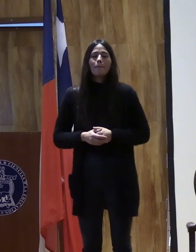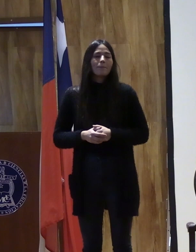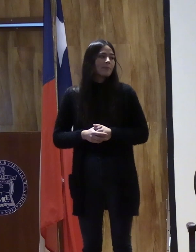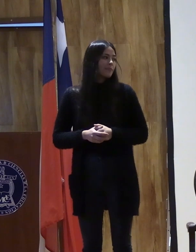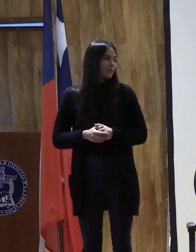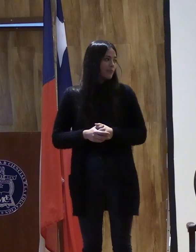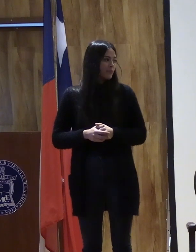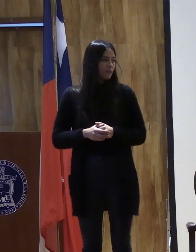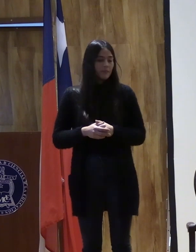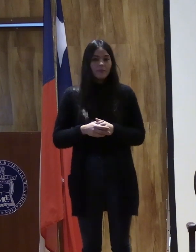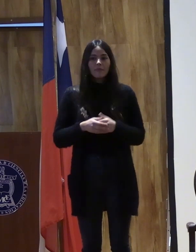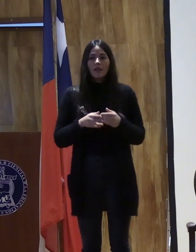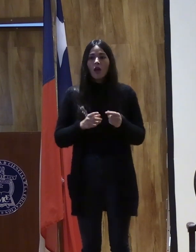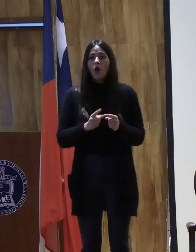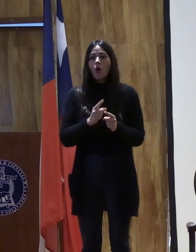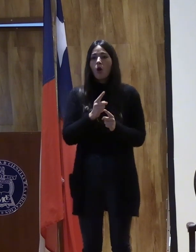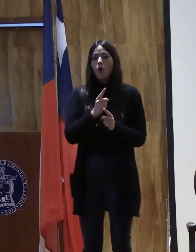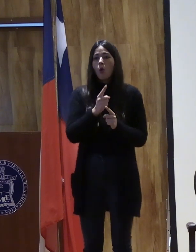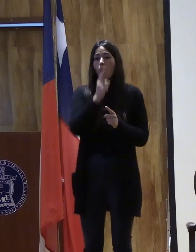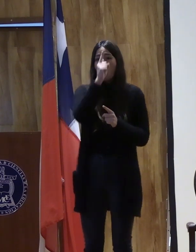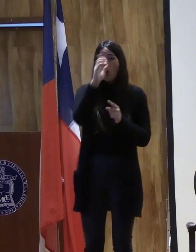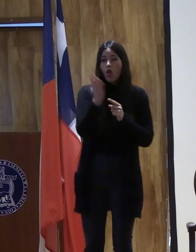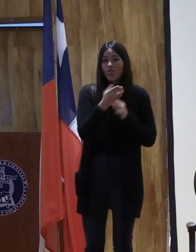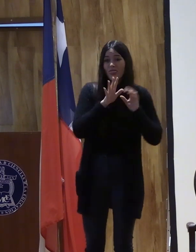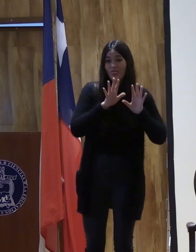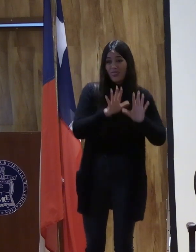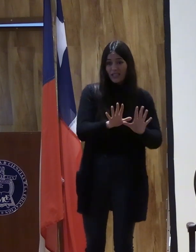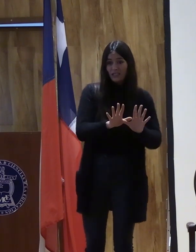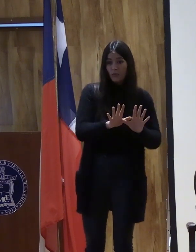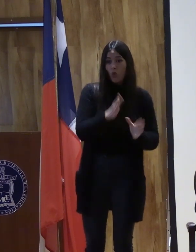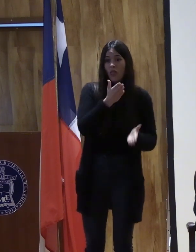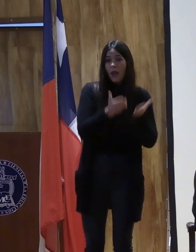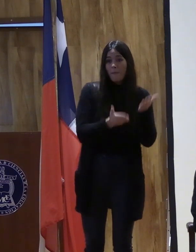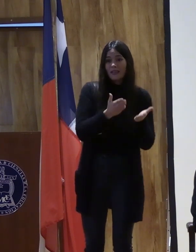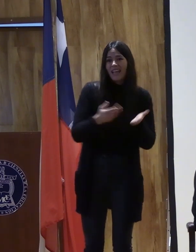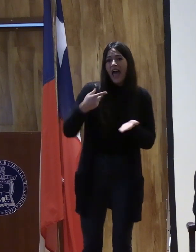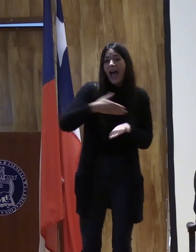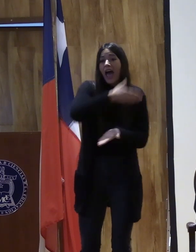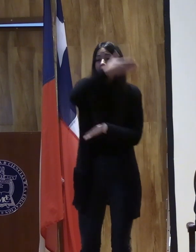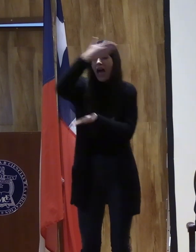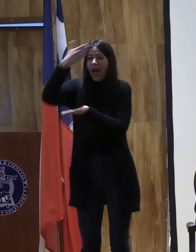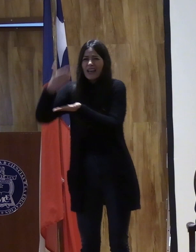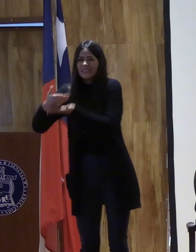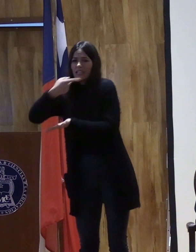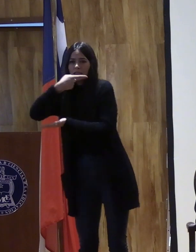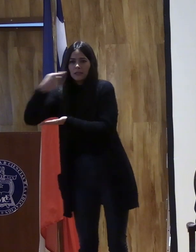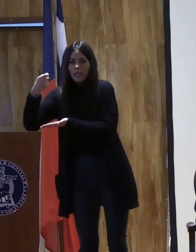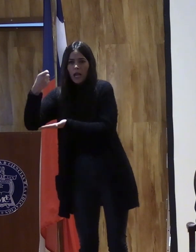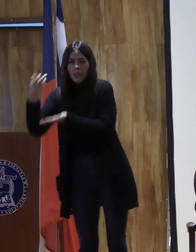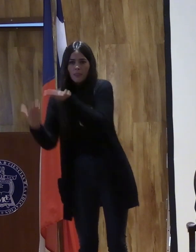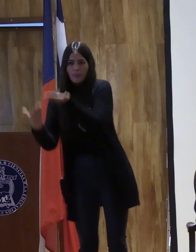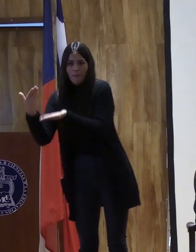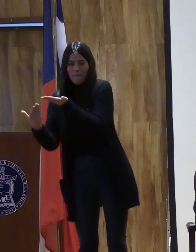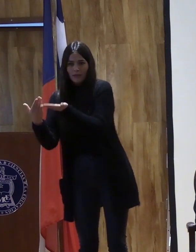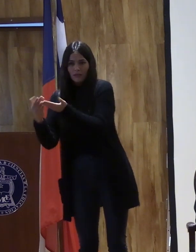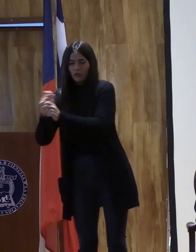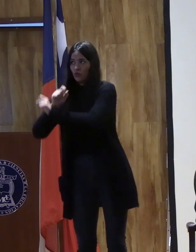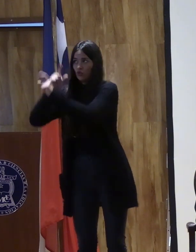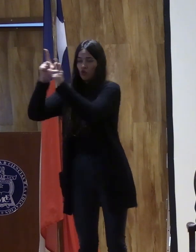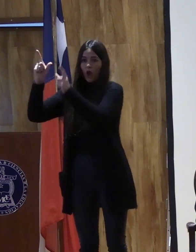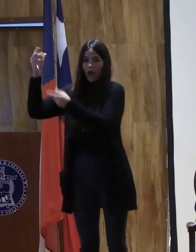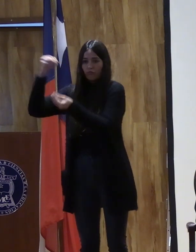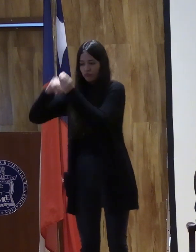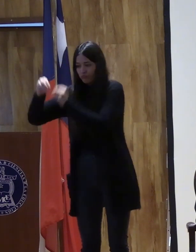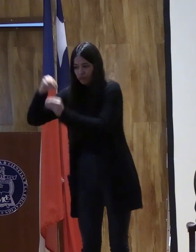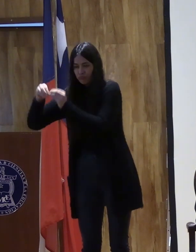van desde 1/10 de la masa solar hasta 100 masas solares. Es decir, claro, es